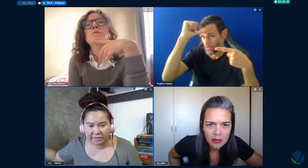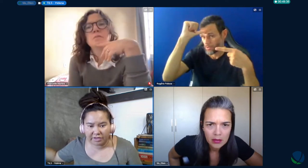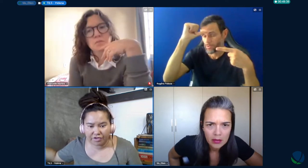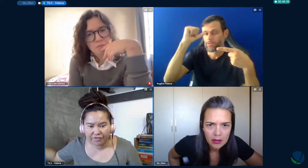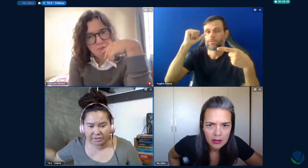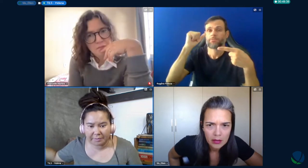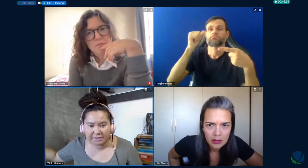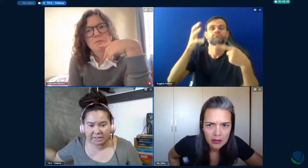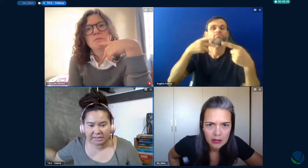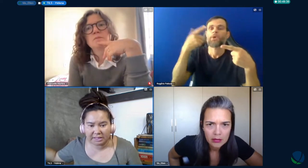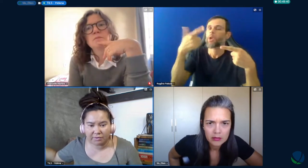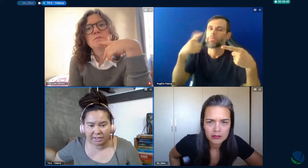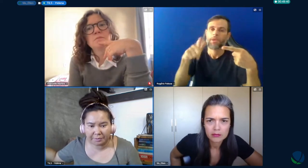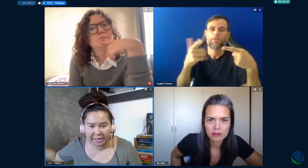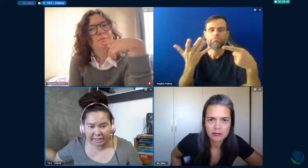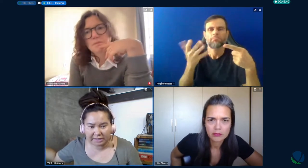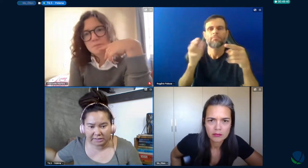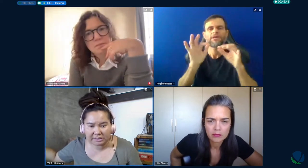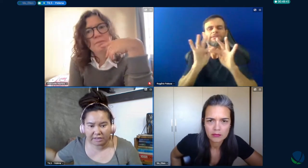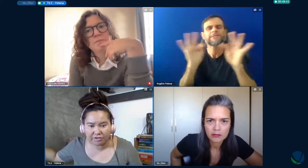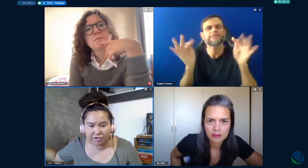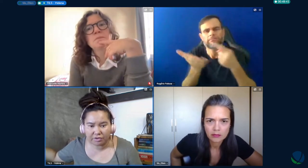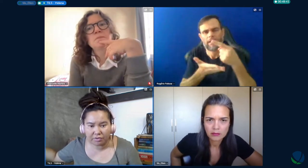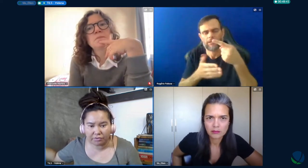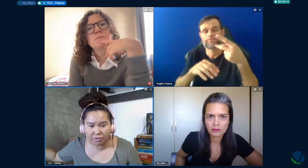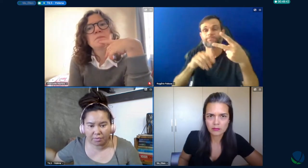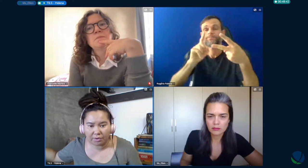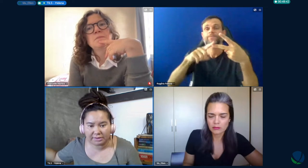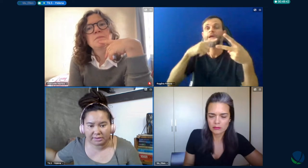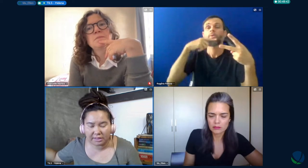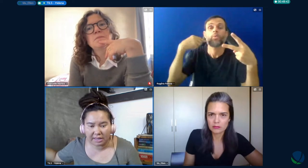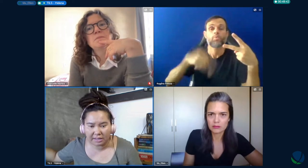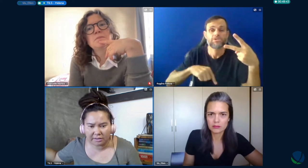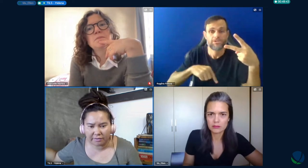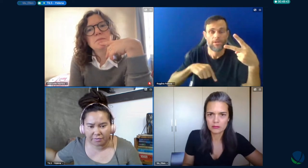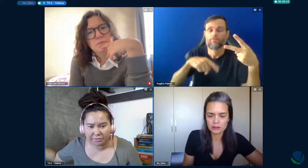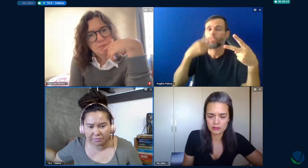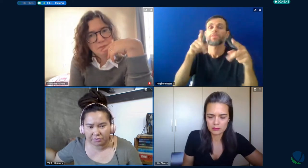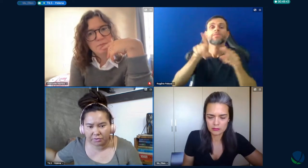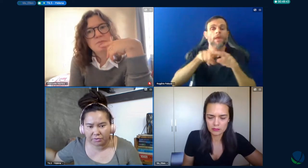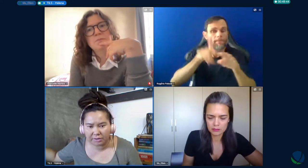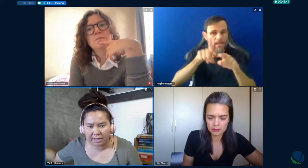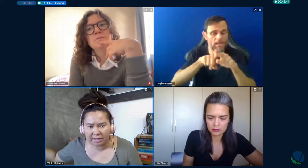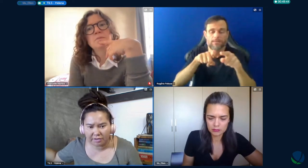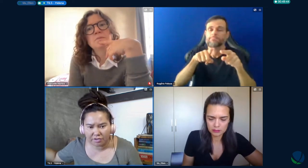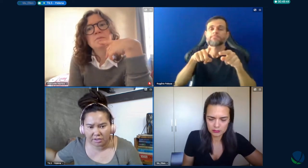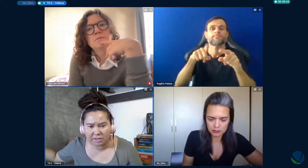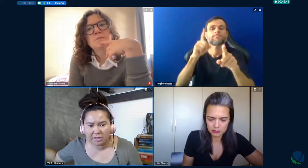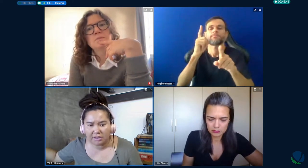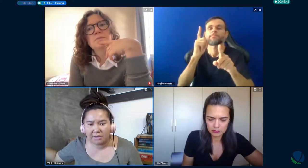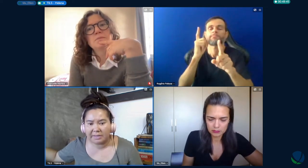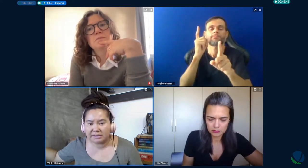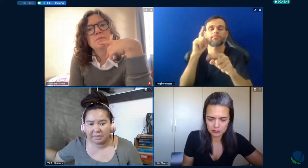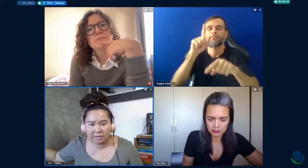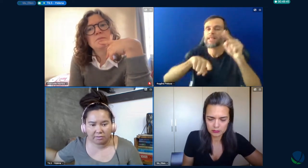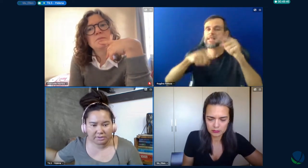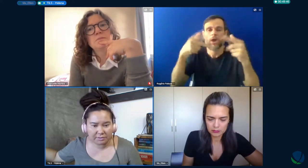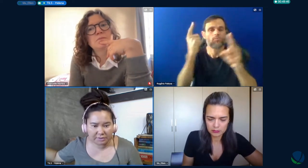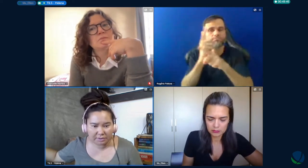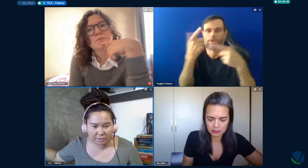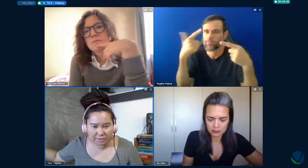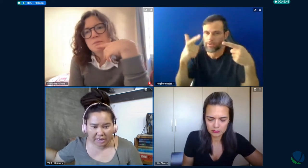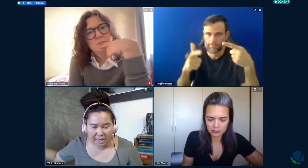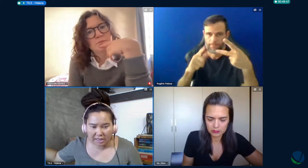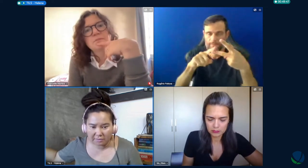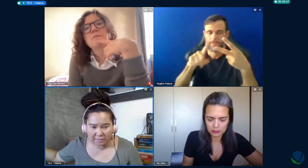Então, na verdade, a gente fez uma pesquisa em 4 países. A gente encontrou alguma coisa a gente procurou na Índia, mas também não